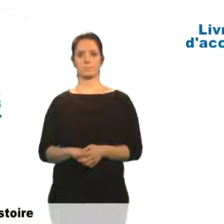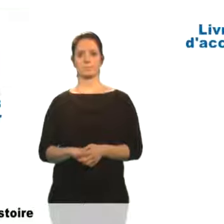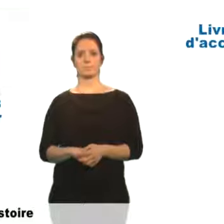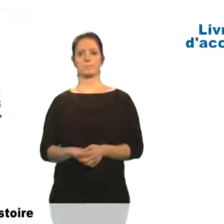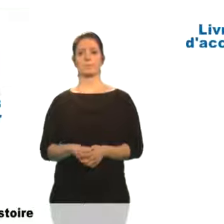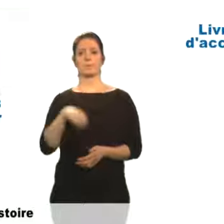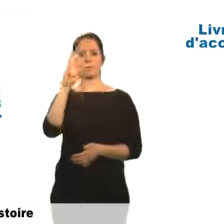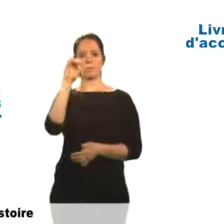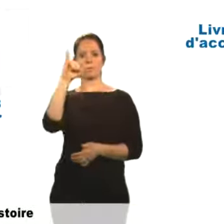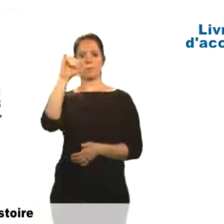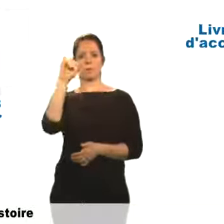Bois-Gentil, 1972.